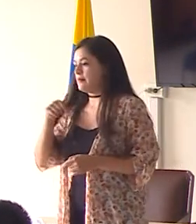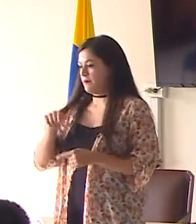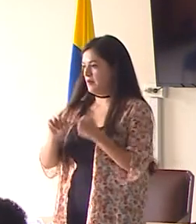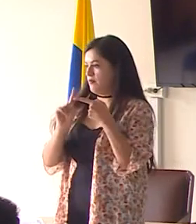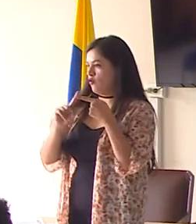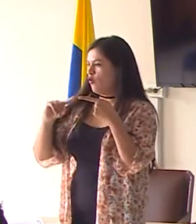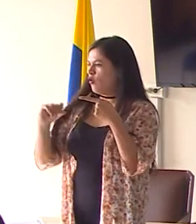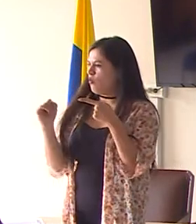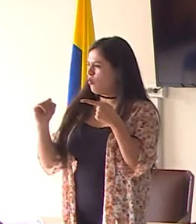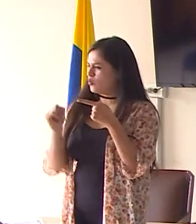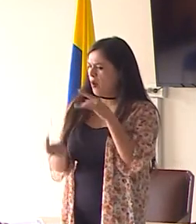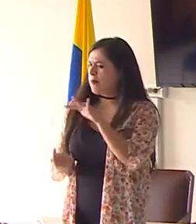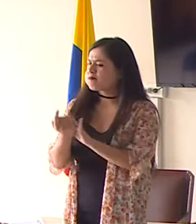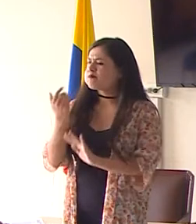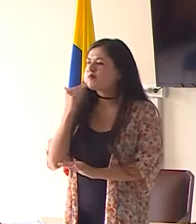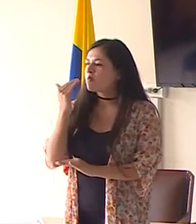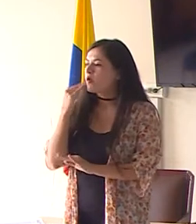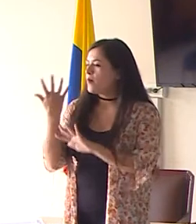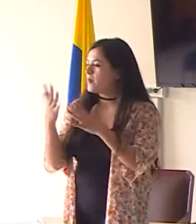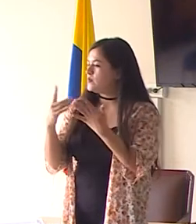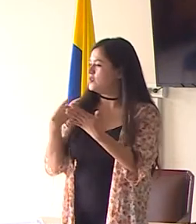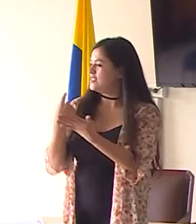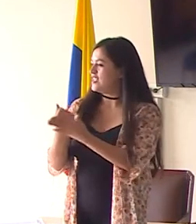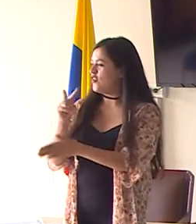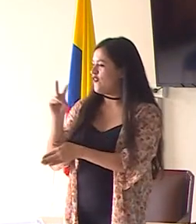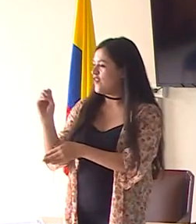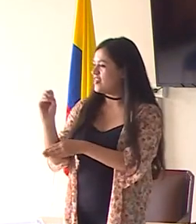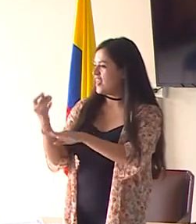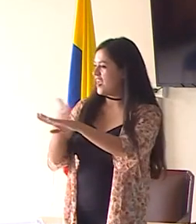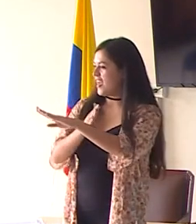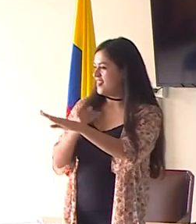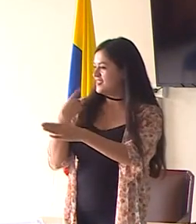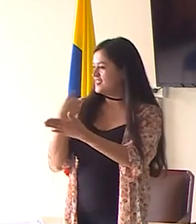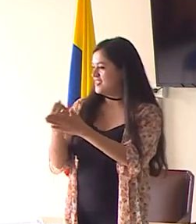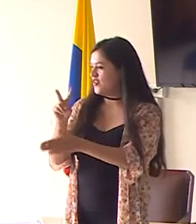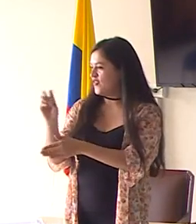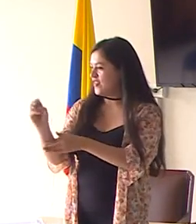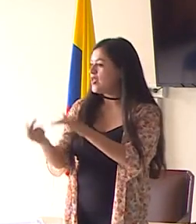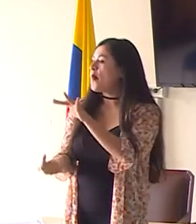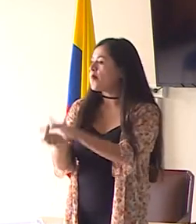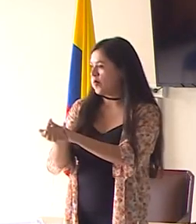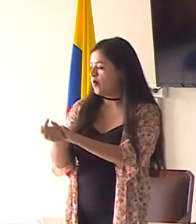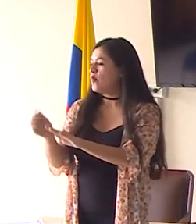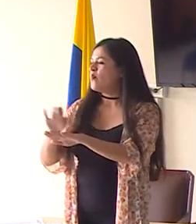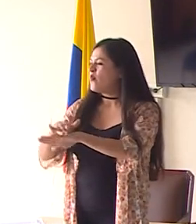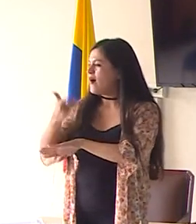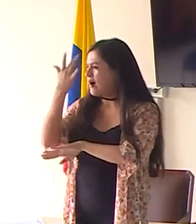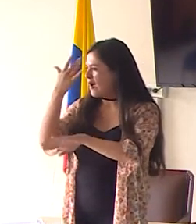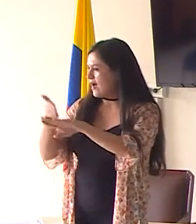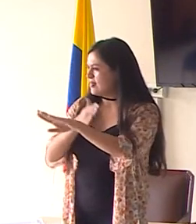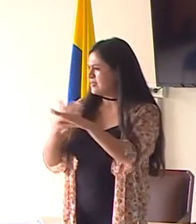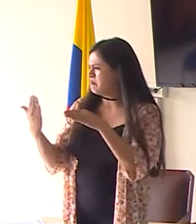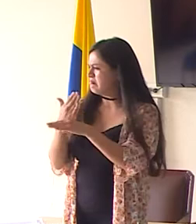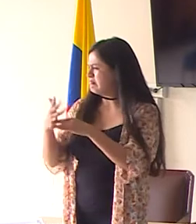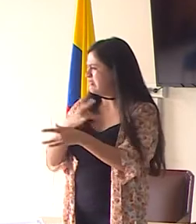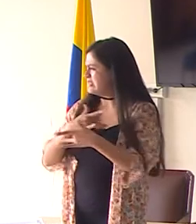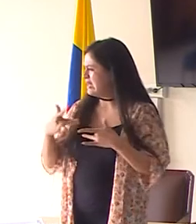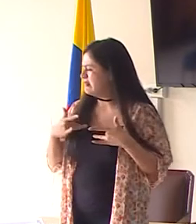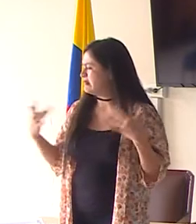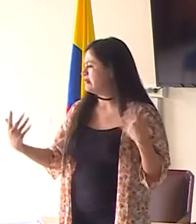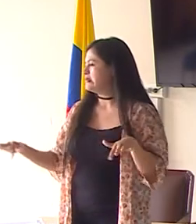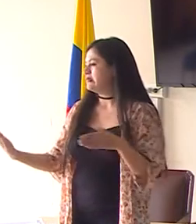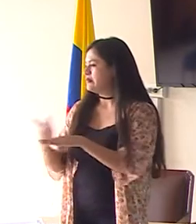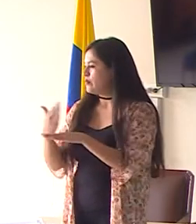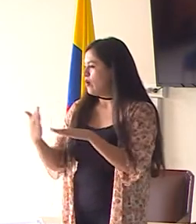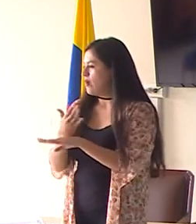a principios del siglo 20 con la crisis con una crisis sanitaria muy fuerte que se produjo en